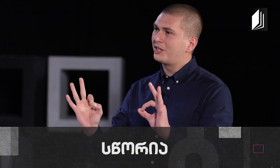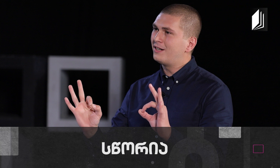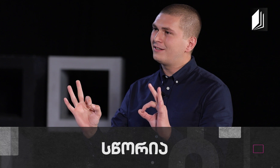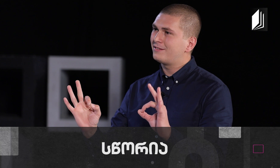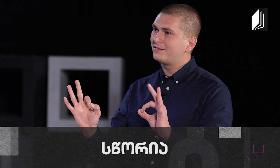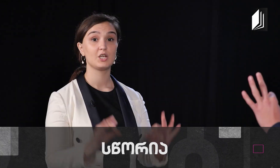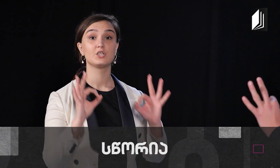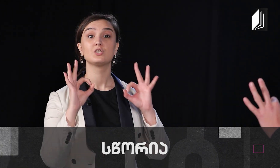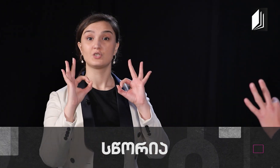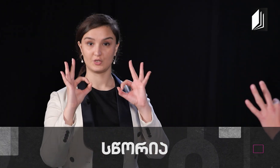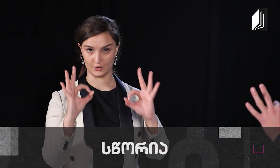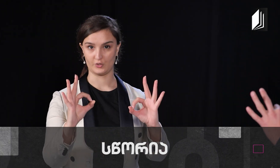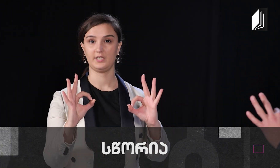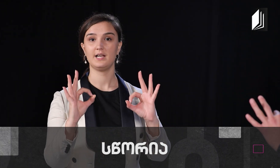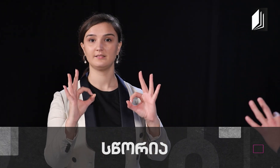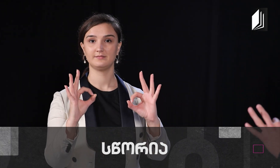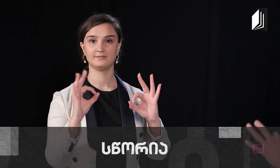სწორია. სწორია.